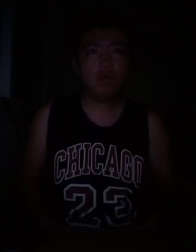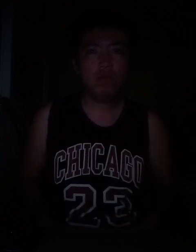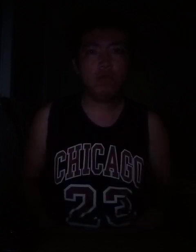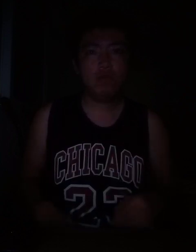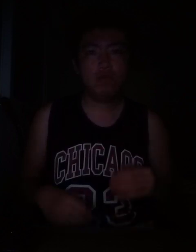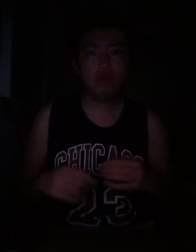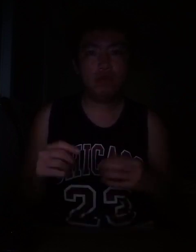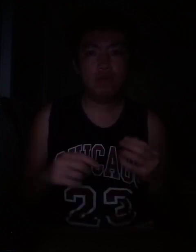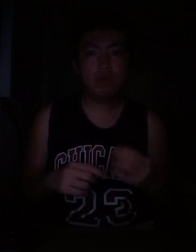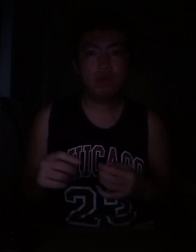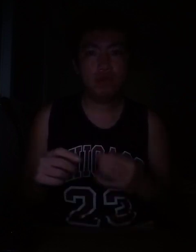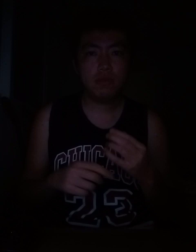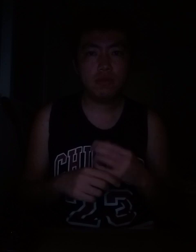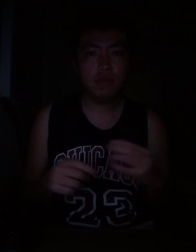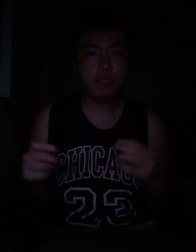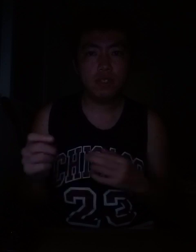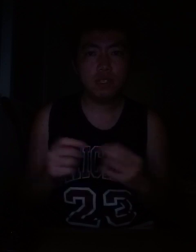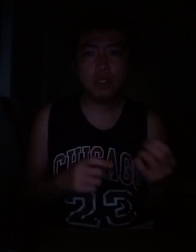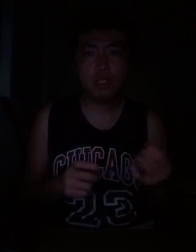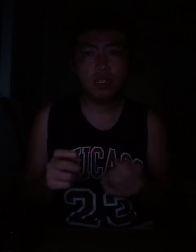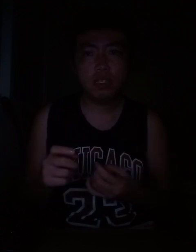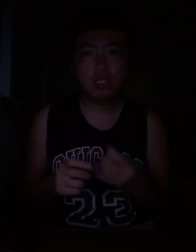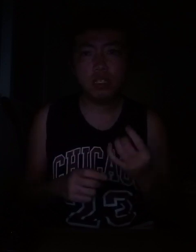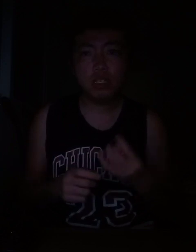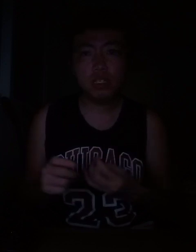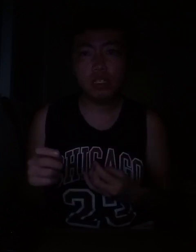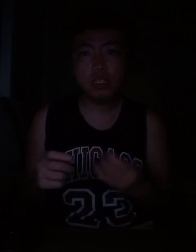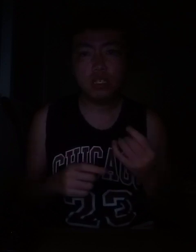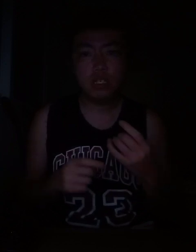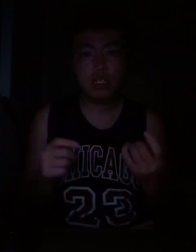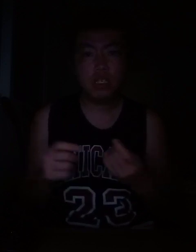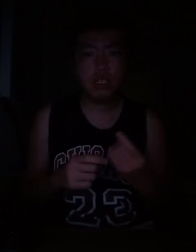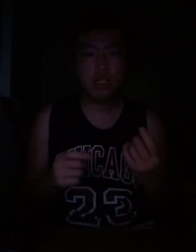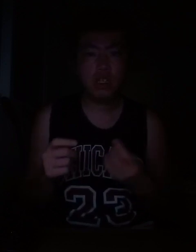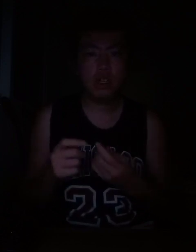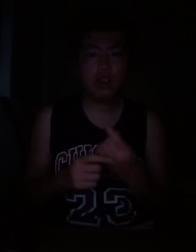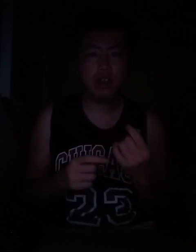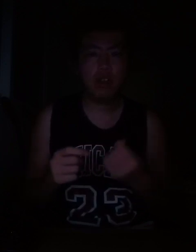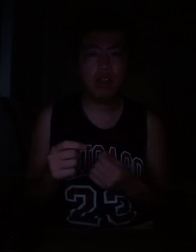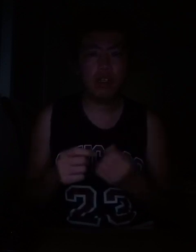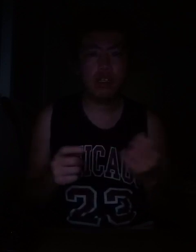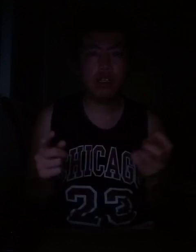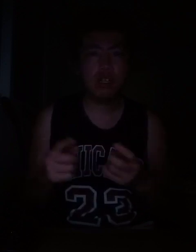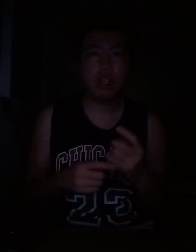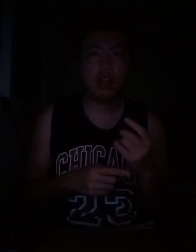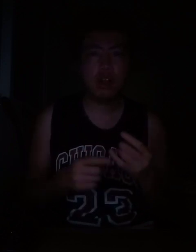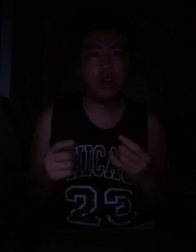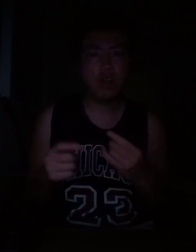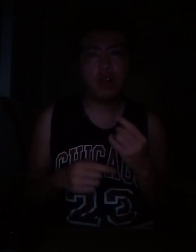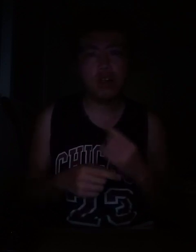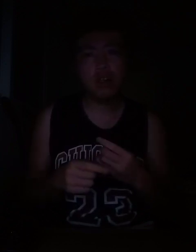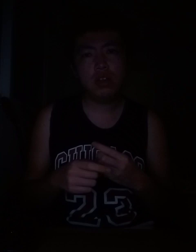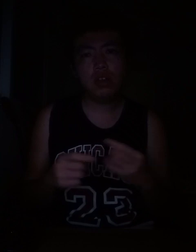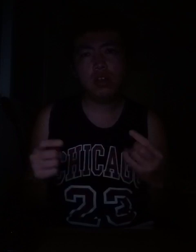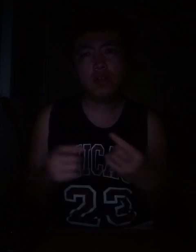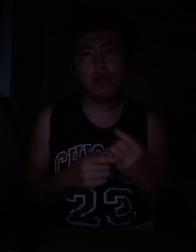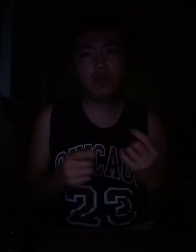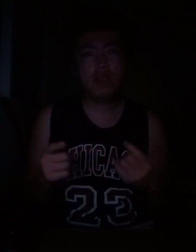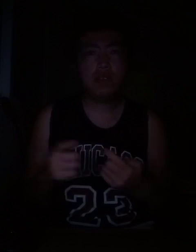막장 통로전에 휩싸이기 전에 이미 김 위원장이 이끄는 민주당의 혁신은 신뢰와 동력을 잃었습니다. 그런데 이재명 대표는